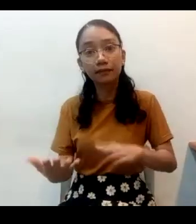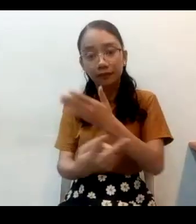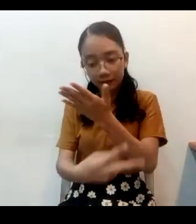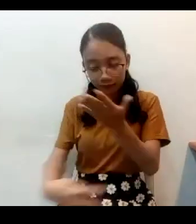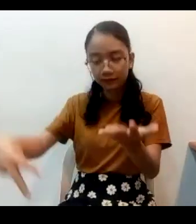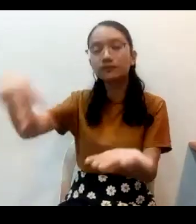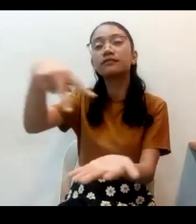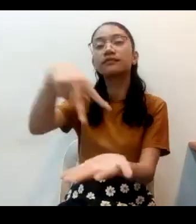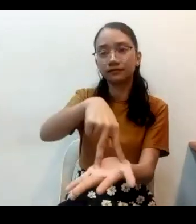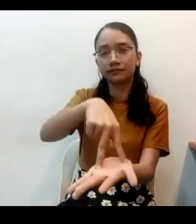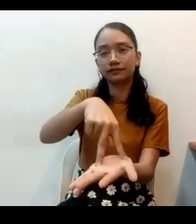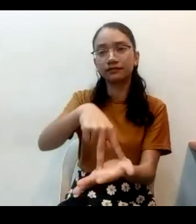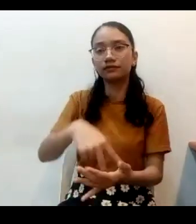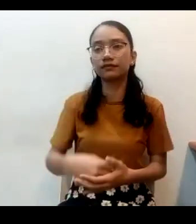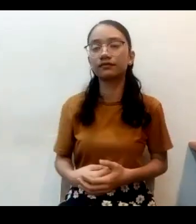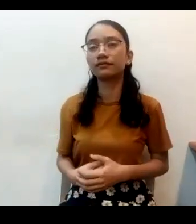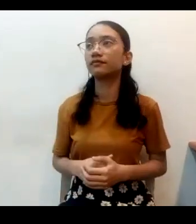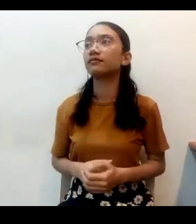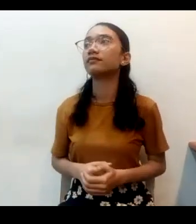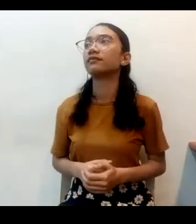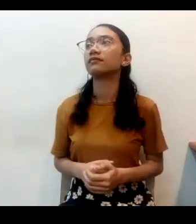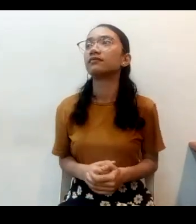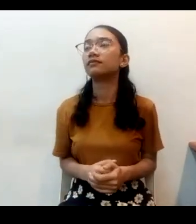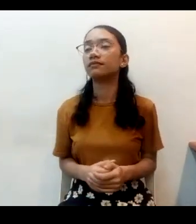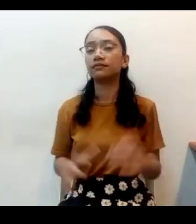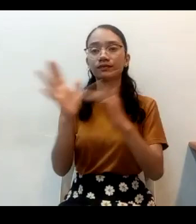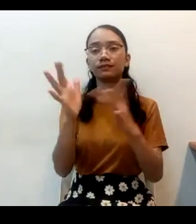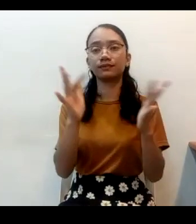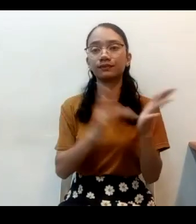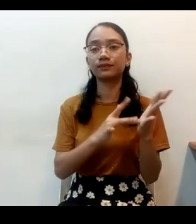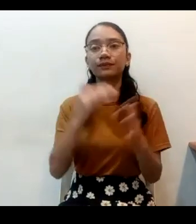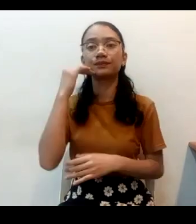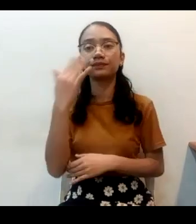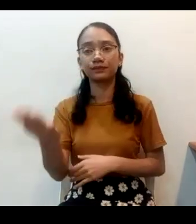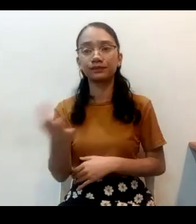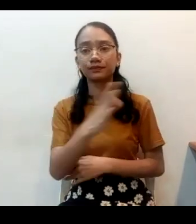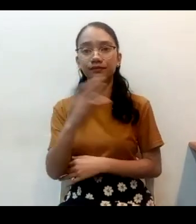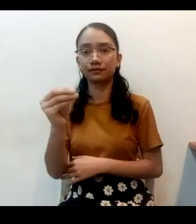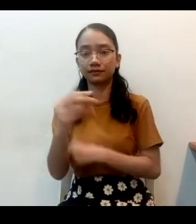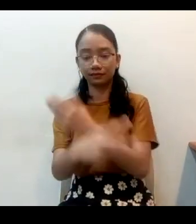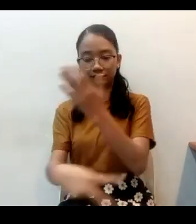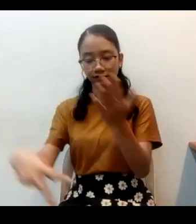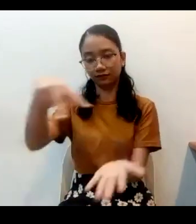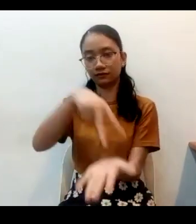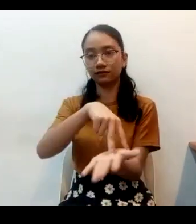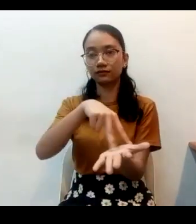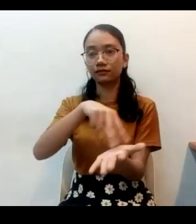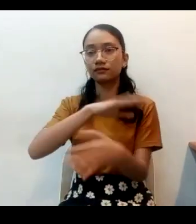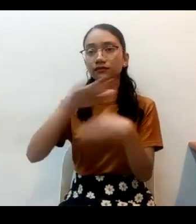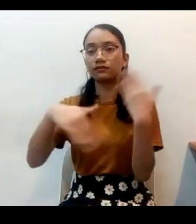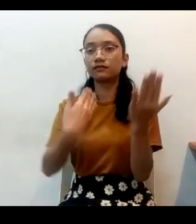mga kasalanan at siya po ay binuhay muli. Because of the Jesus death and resurrection, all our sins are washed